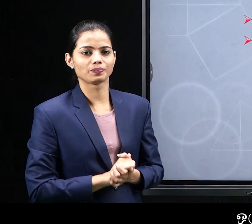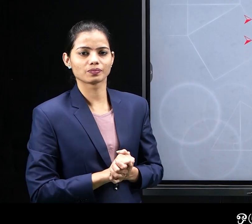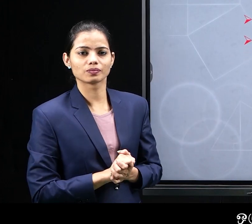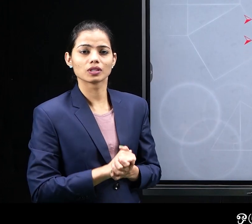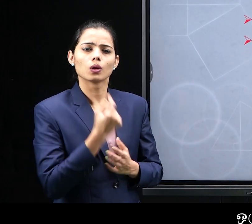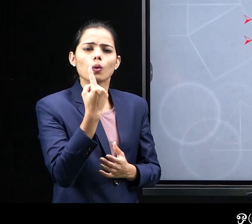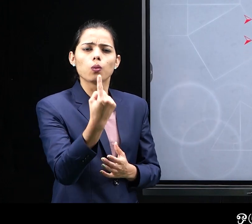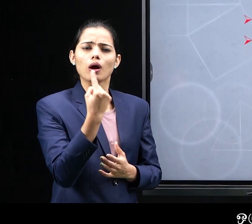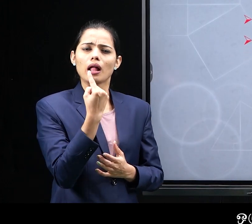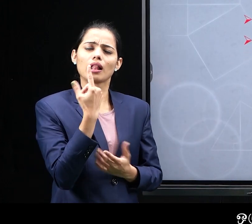ஓருறுப்பு கணம்,